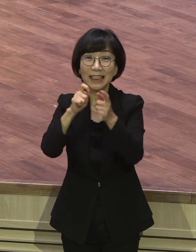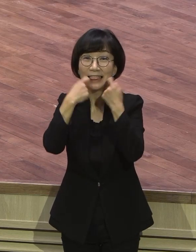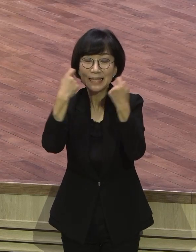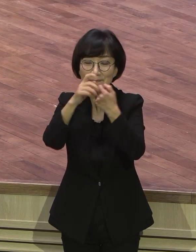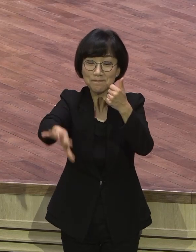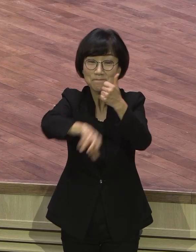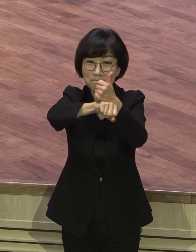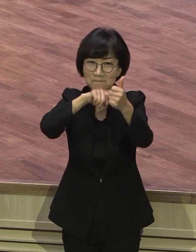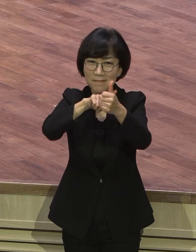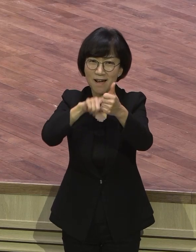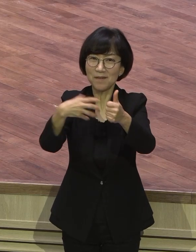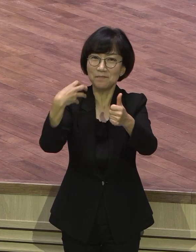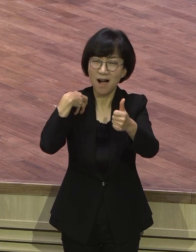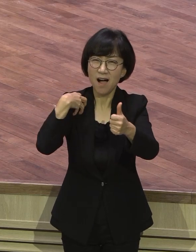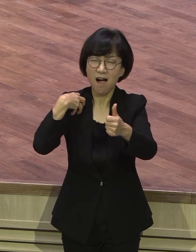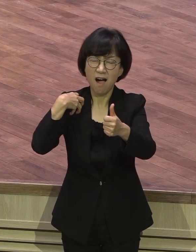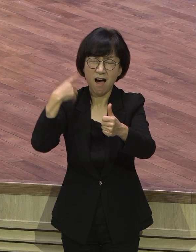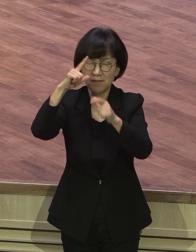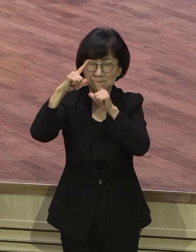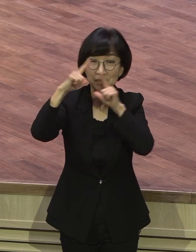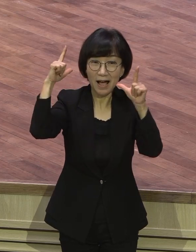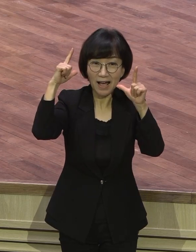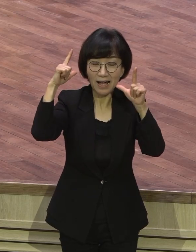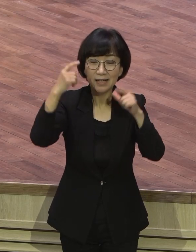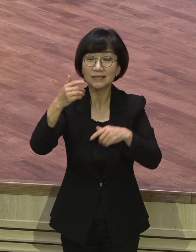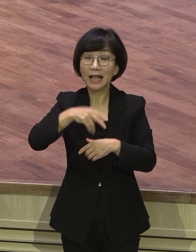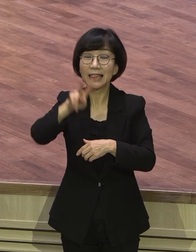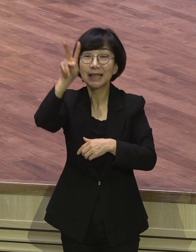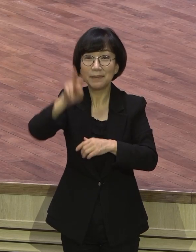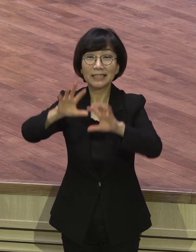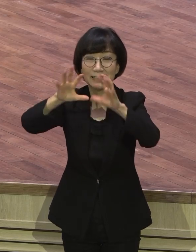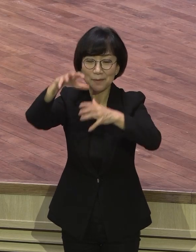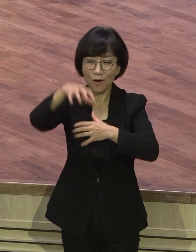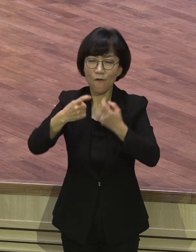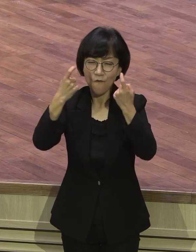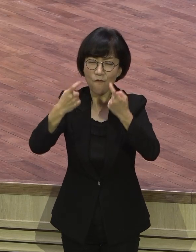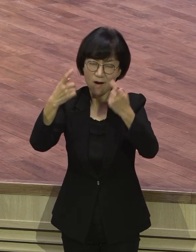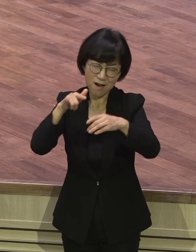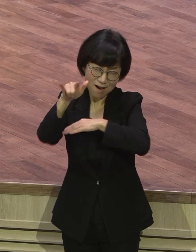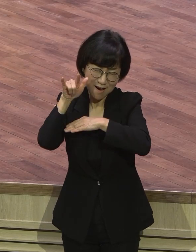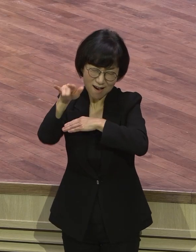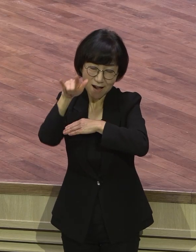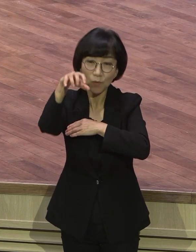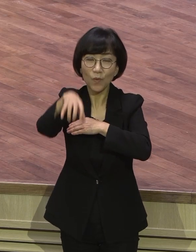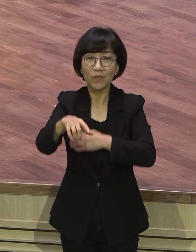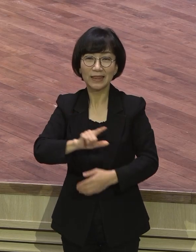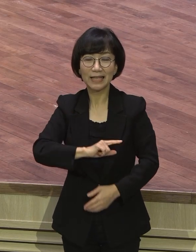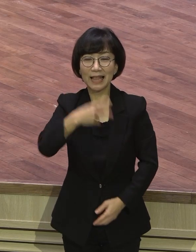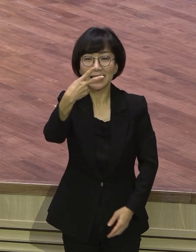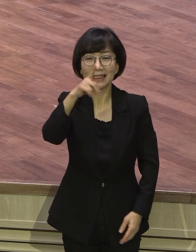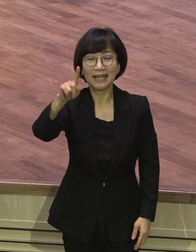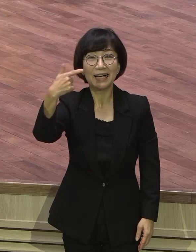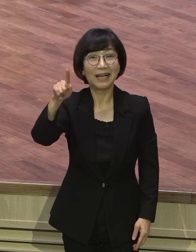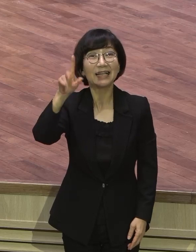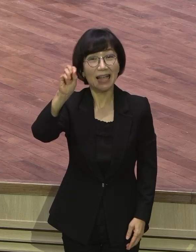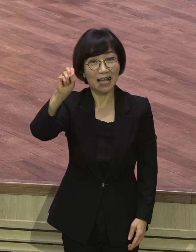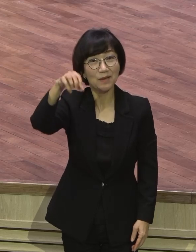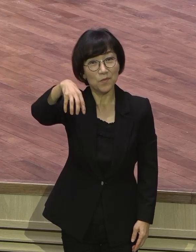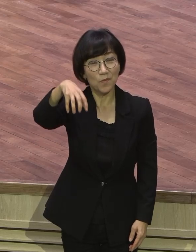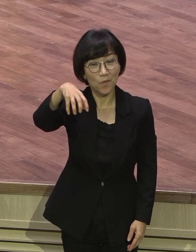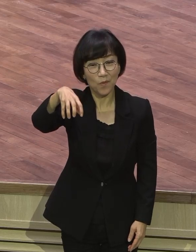일으켰잖아요 그런데 이 베트남은 다낭이라고 하는 유명한 관광지가 있어요 그래서 많이 갑니다 베트남